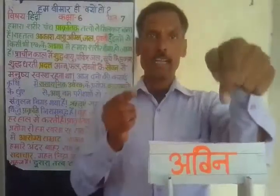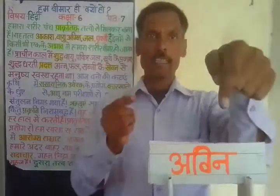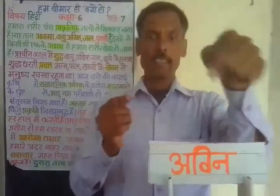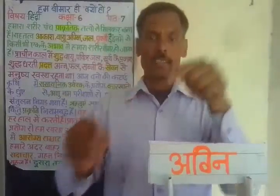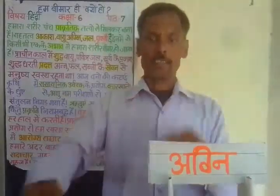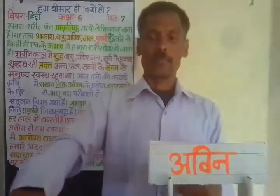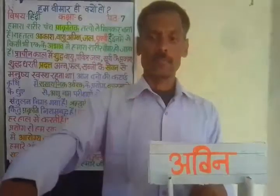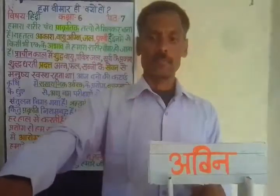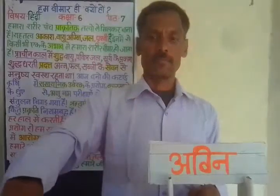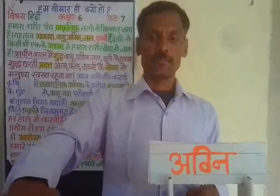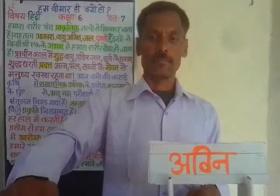अग्नि